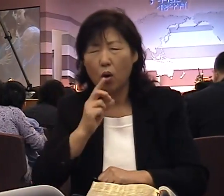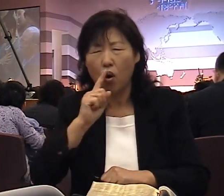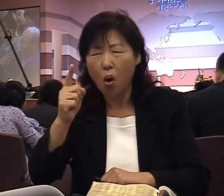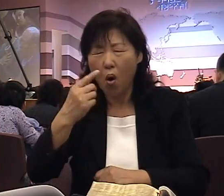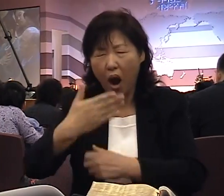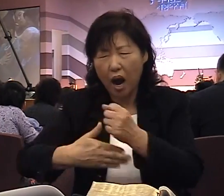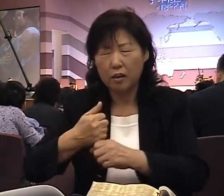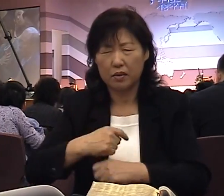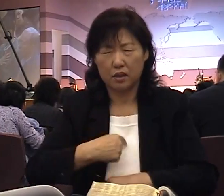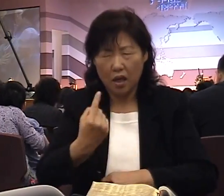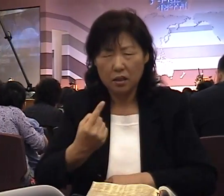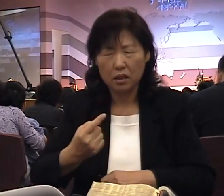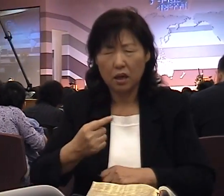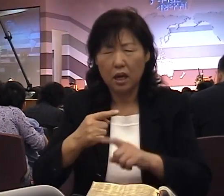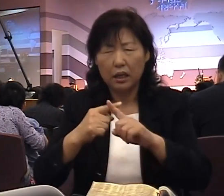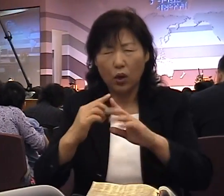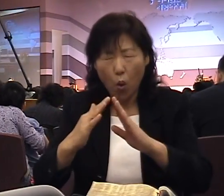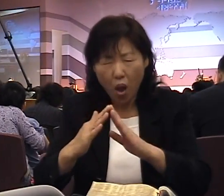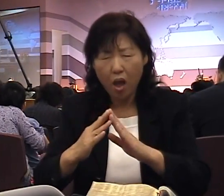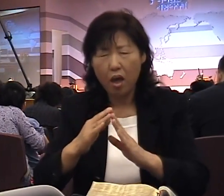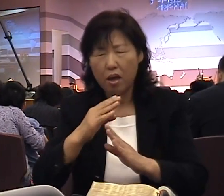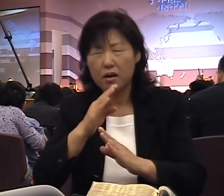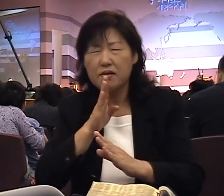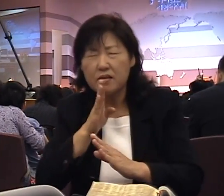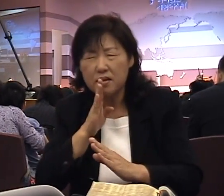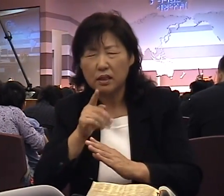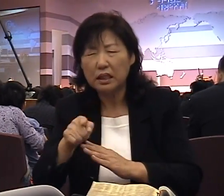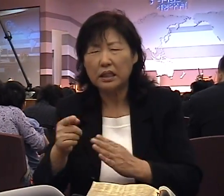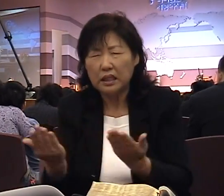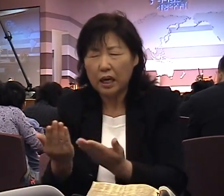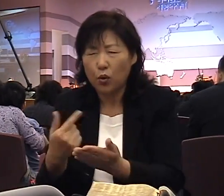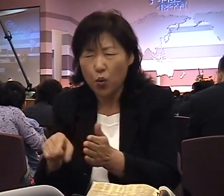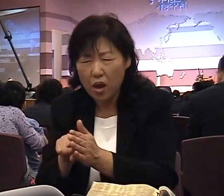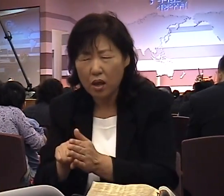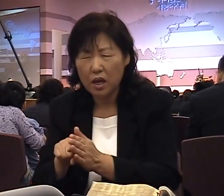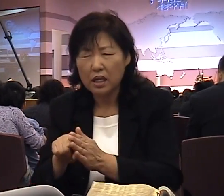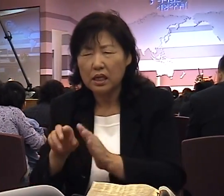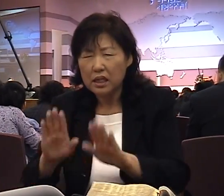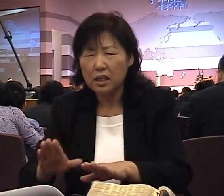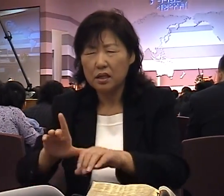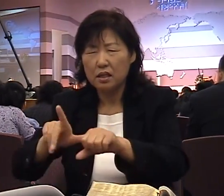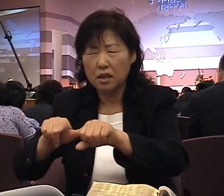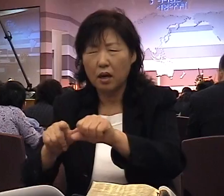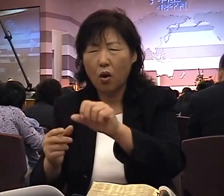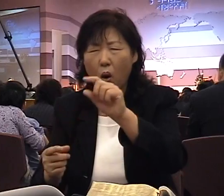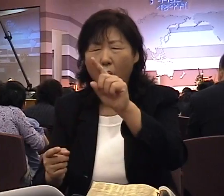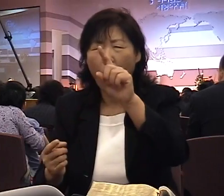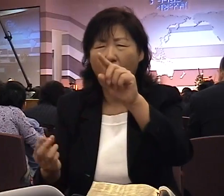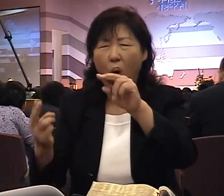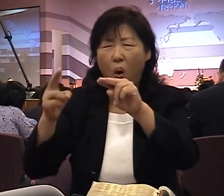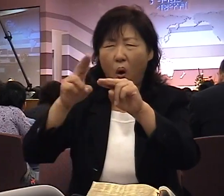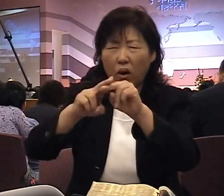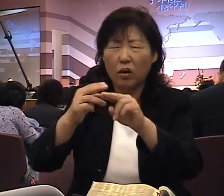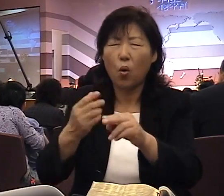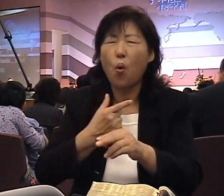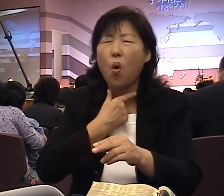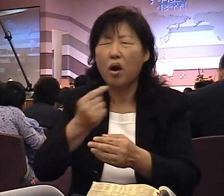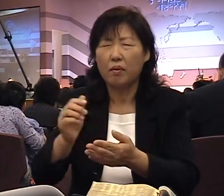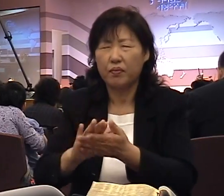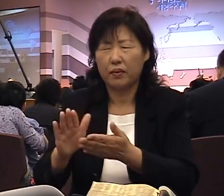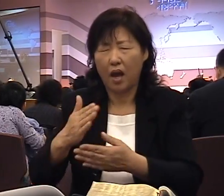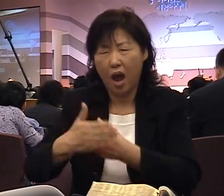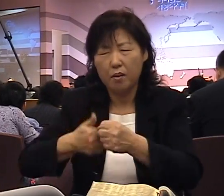우리 자신과 우리 교회를 바로 그 사역을 위해 이 시간 올려드리기를 원하옵나이다. 하나님